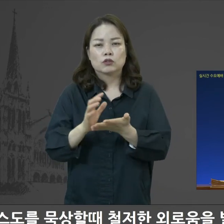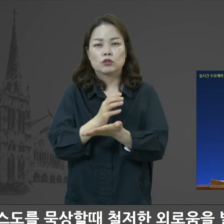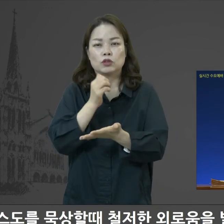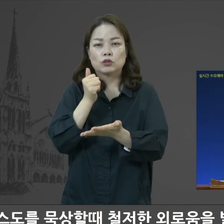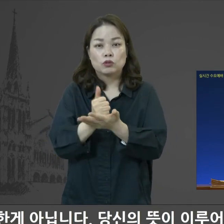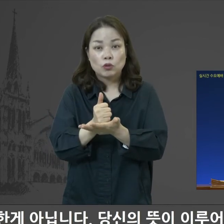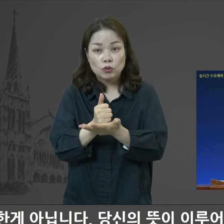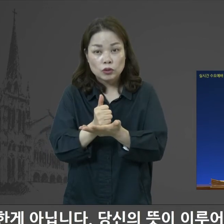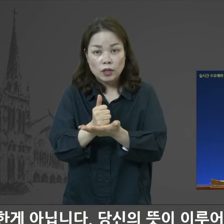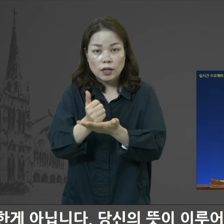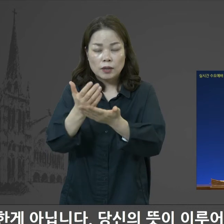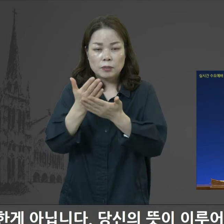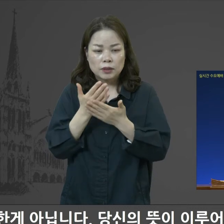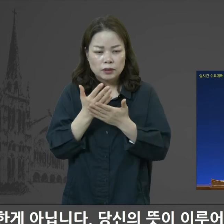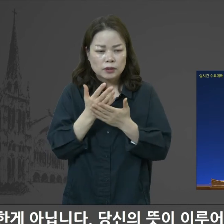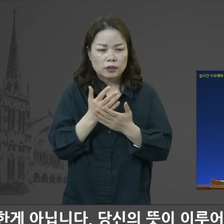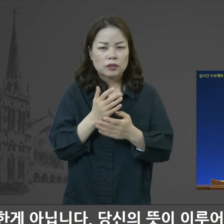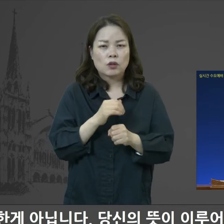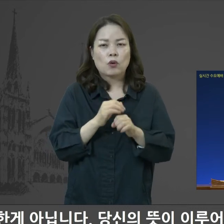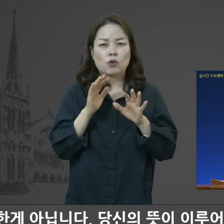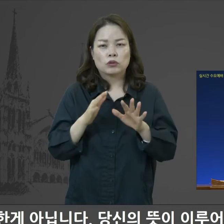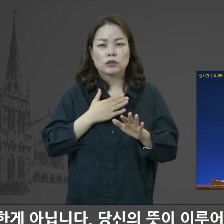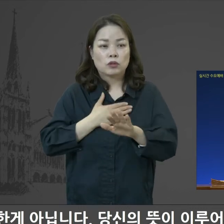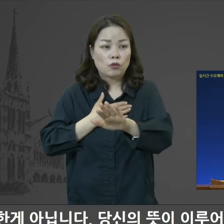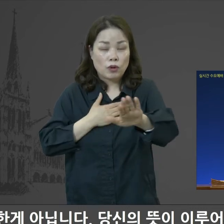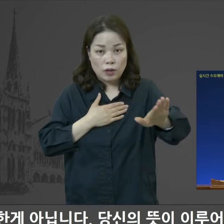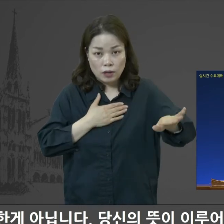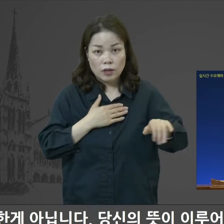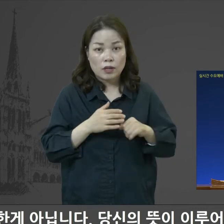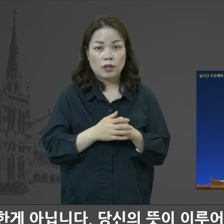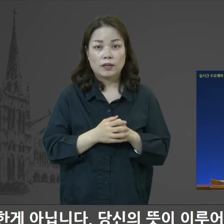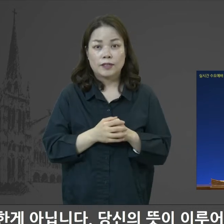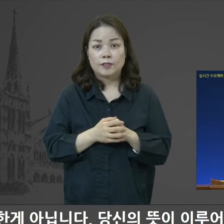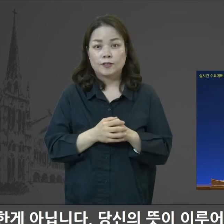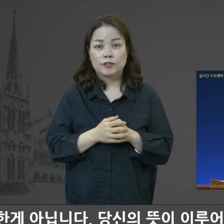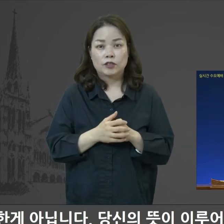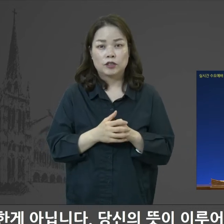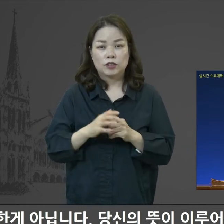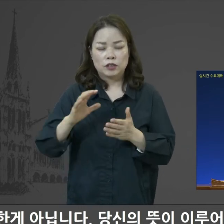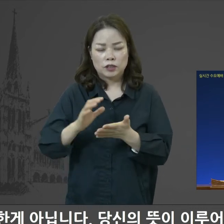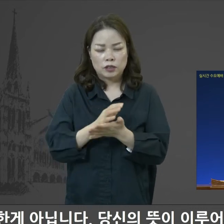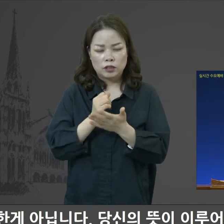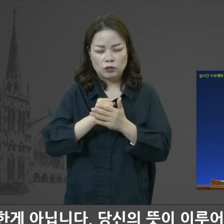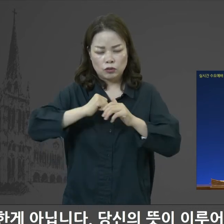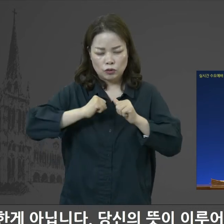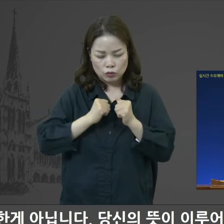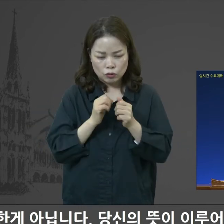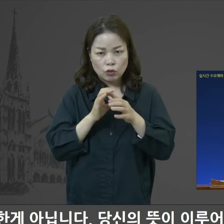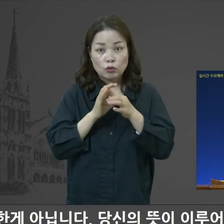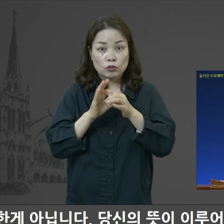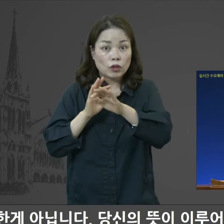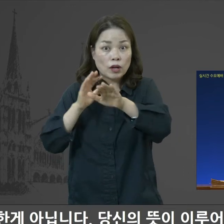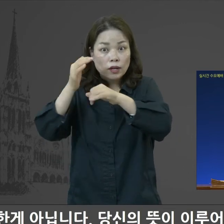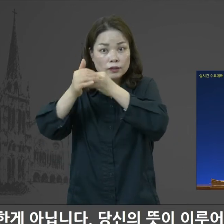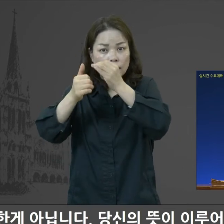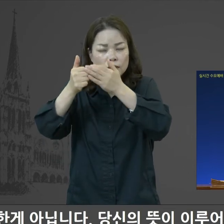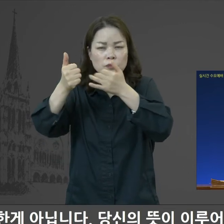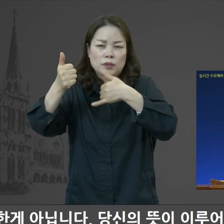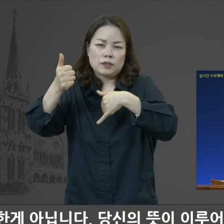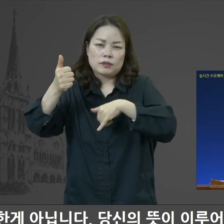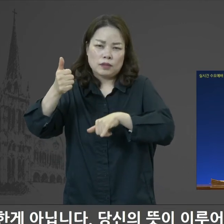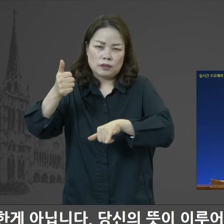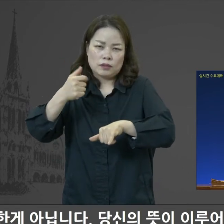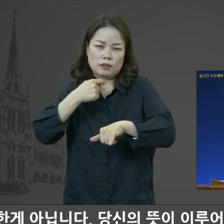기도가 빚은 열매가 바로 오늘 저와 여러분들입니다. 그리스도의 순종을 통해서 우리가 하나님의 자녀가